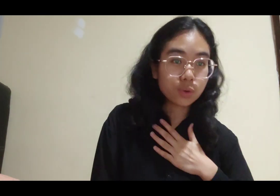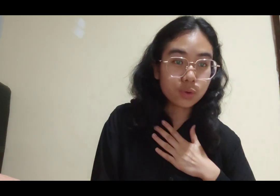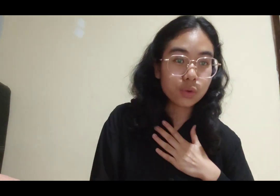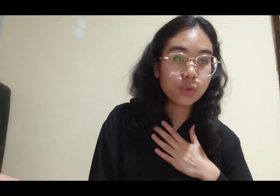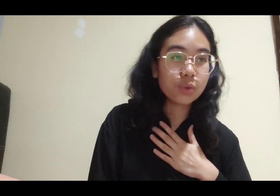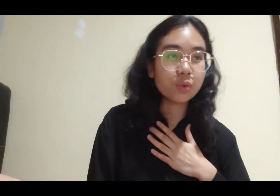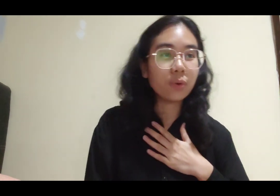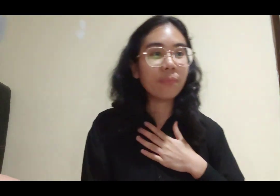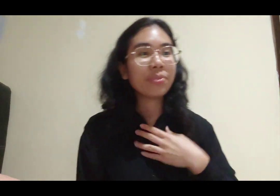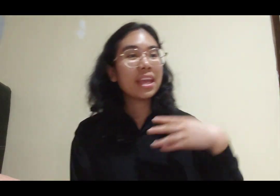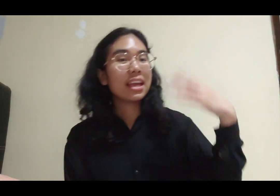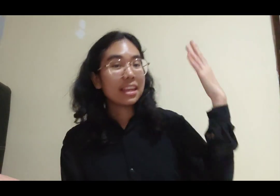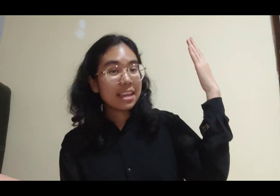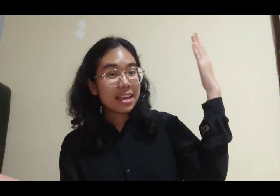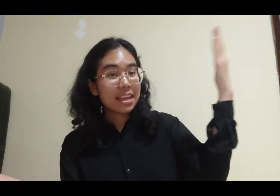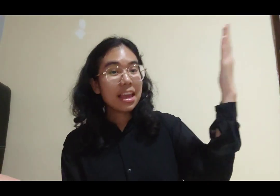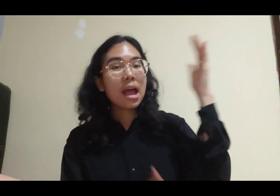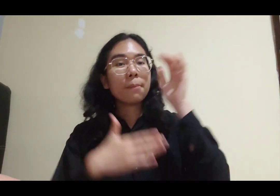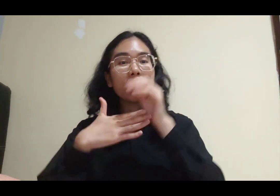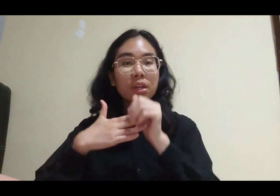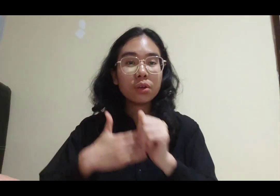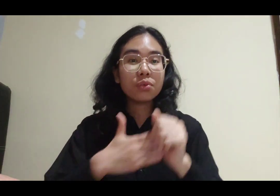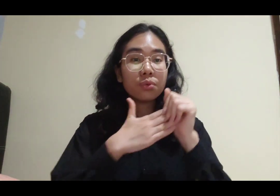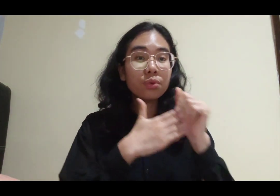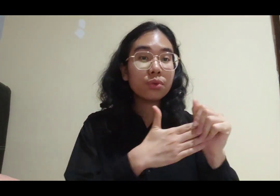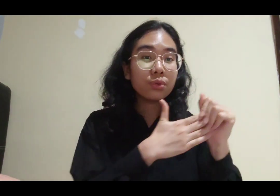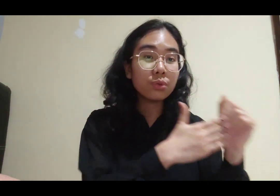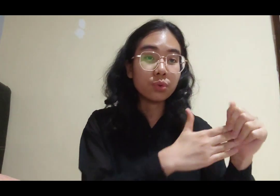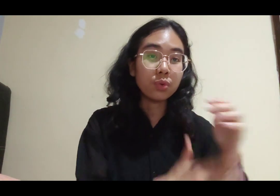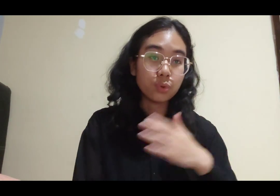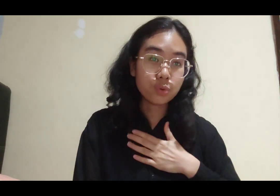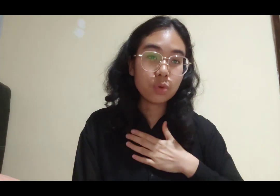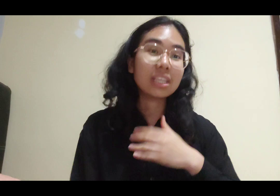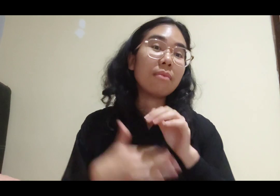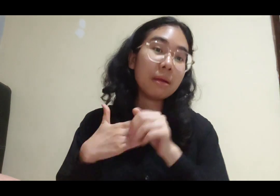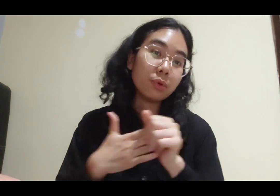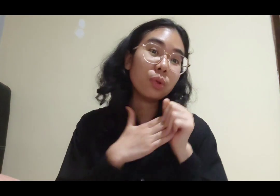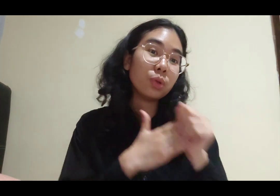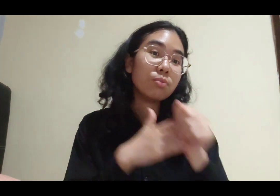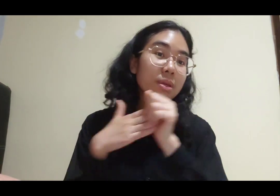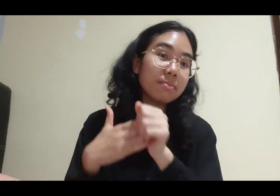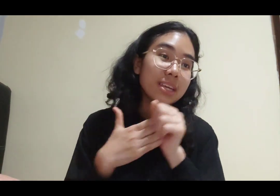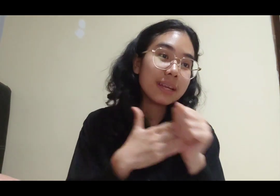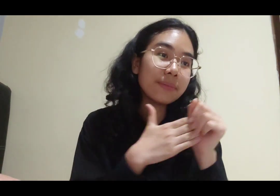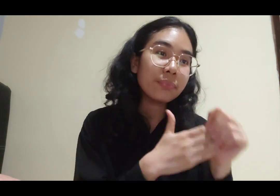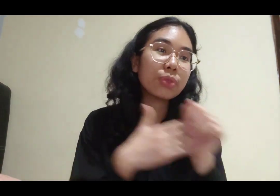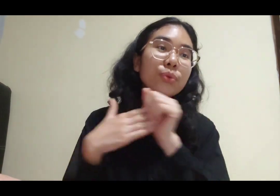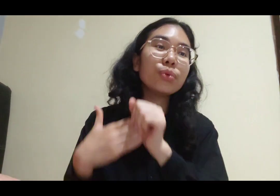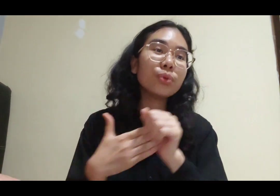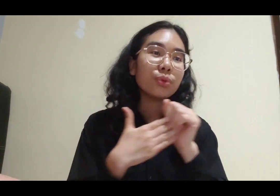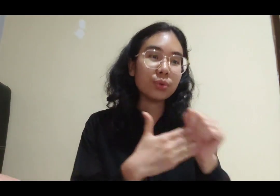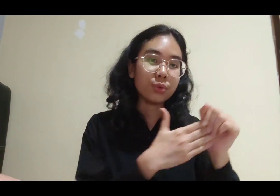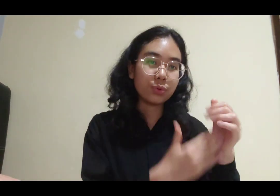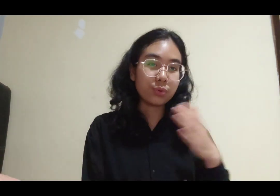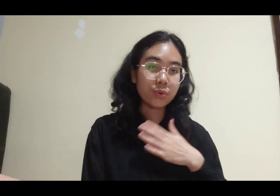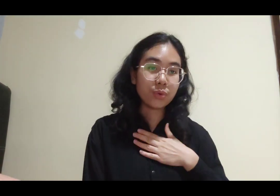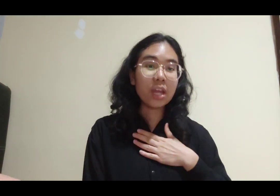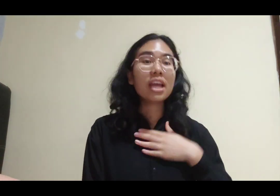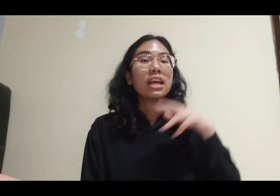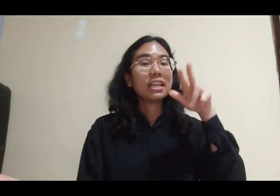Jiwaku, dia menuntunku, sama menuntun, bimbing, nuntunku